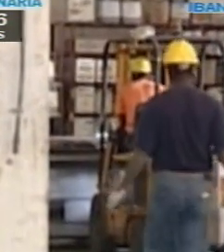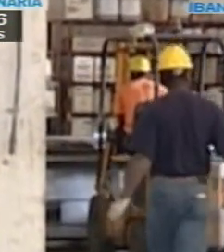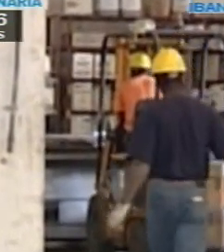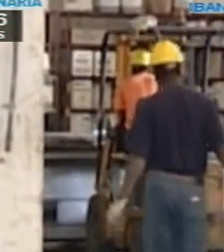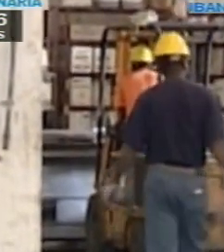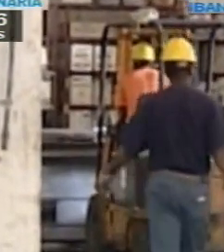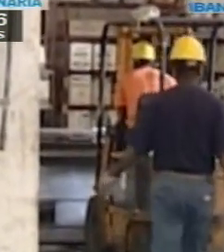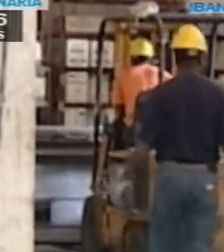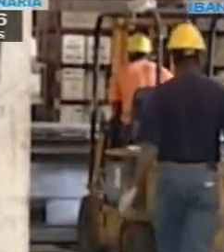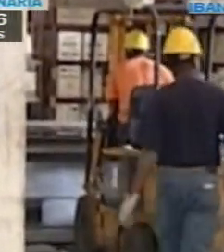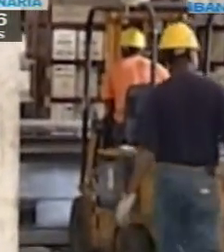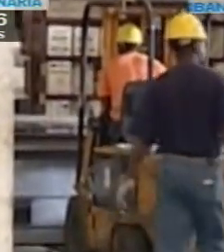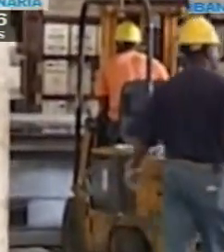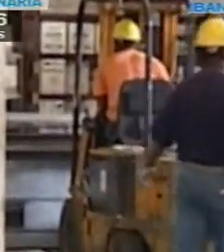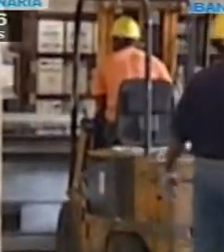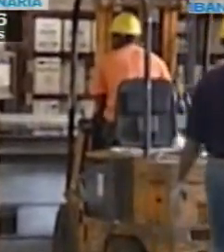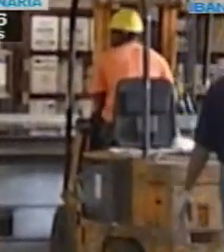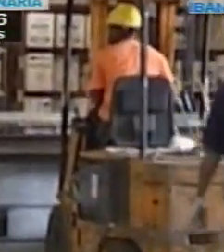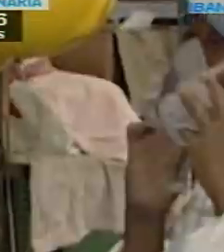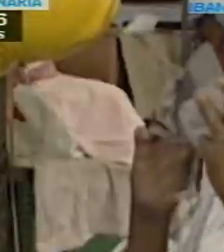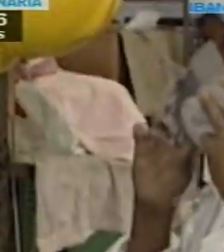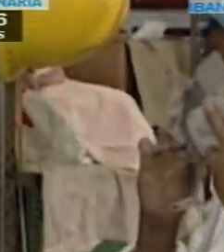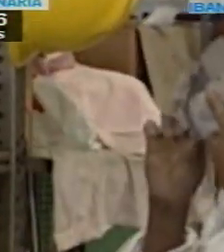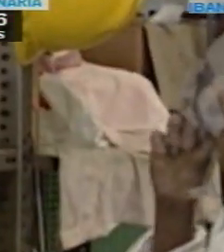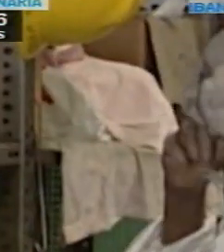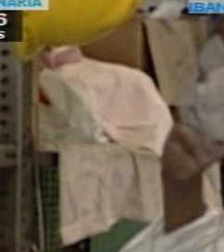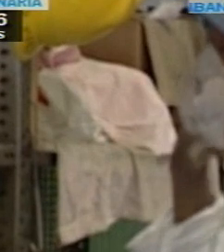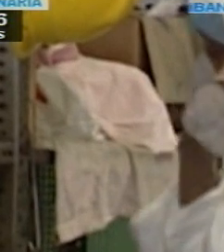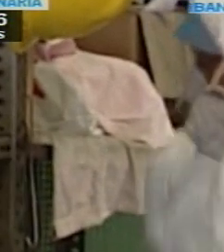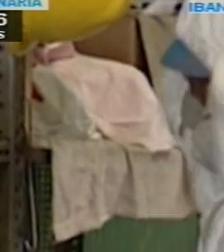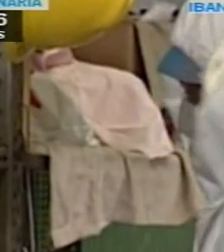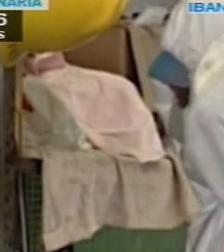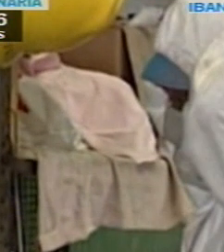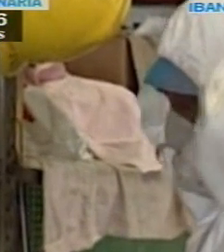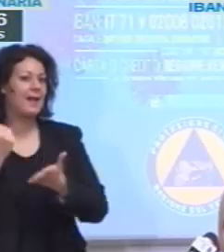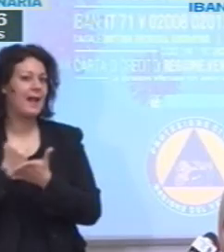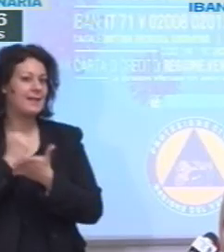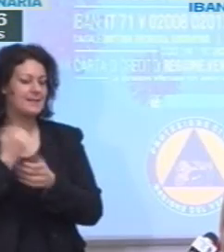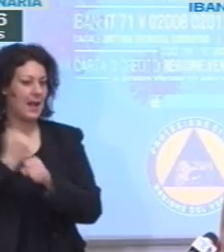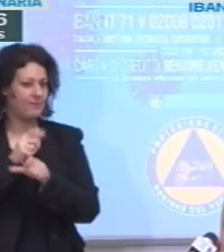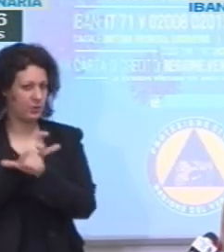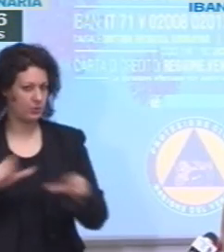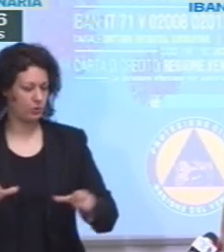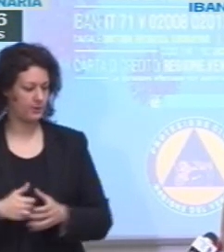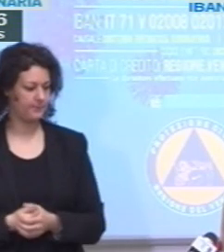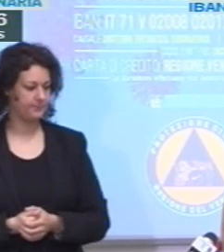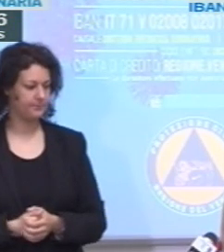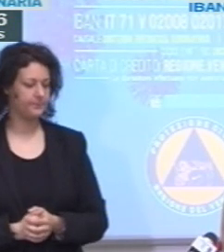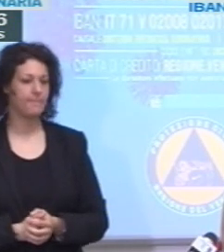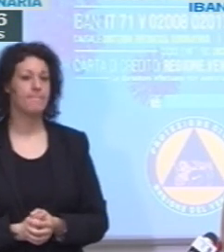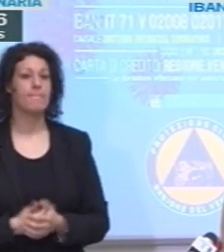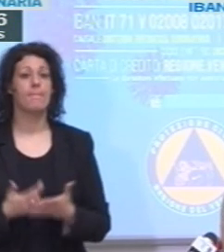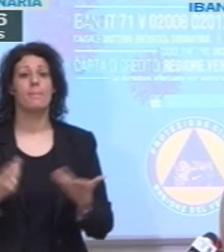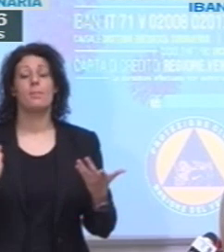e a discrezione del datore di lavoro, misurare la temperatura corporea del proprio dipendente. Un approccio sicuramente che è passato dal